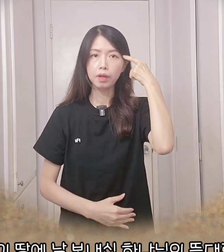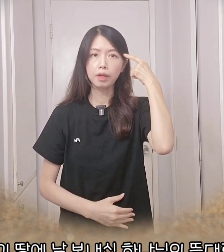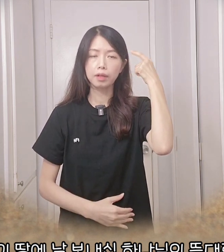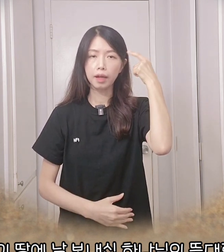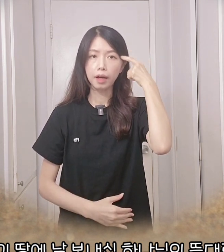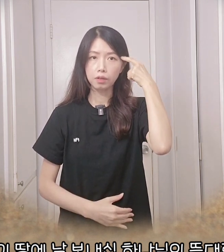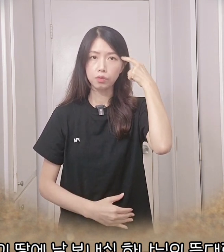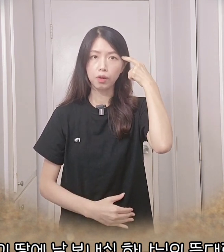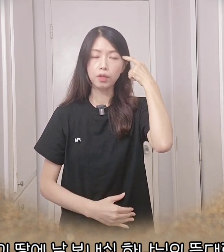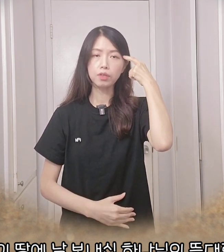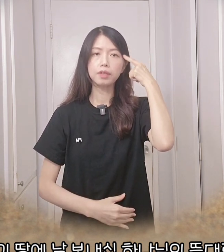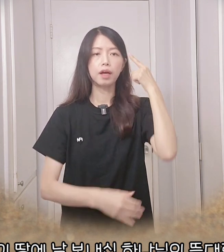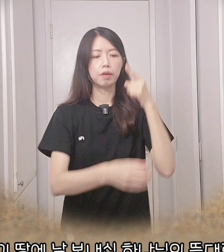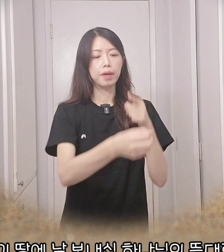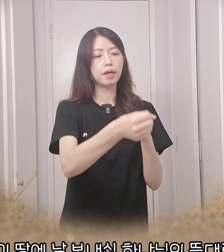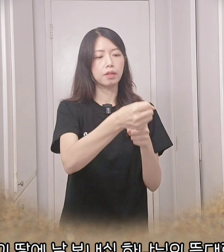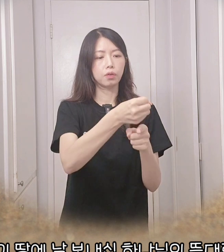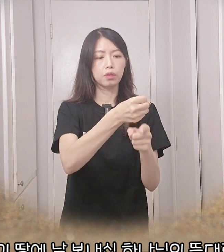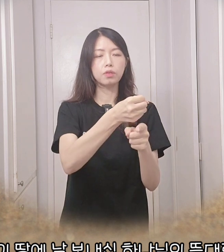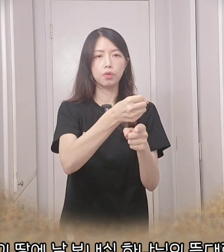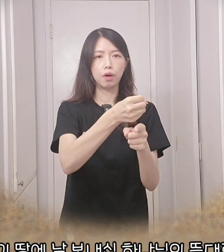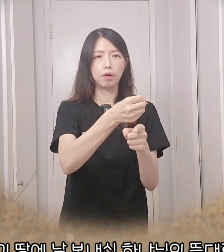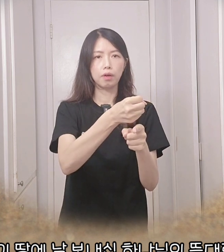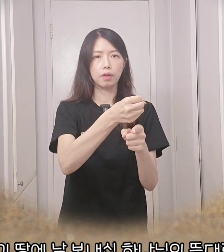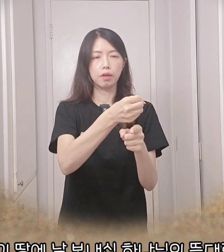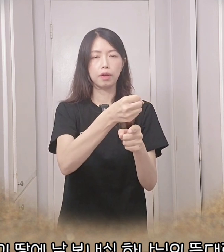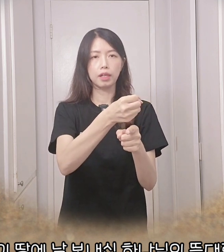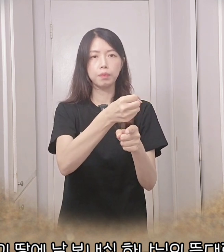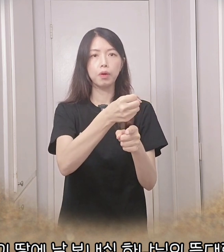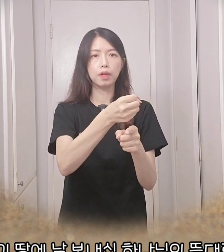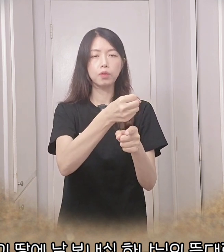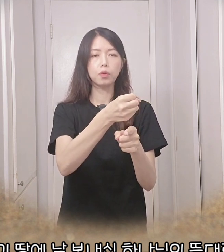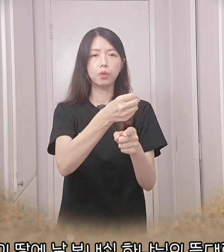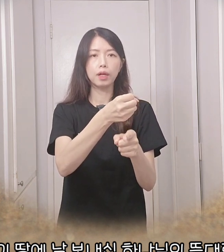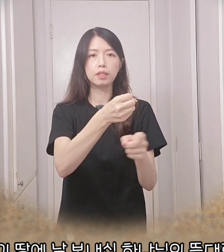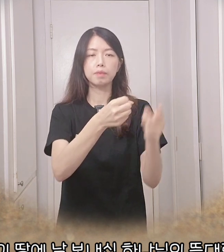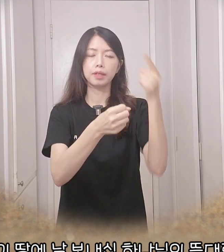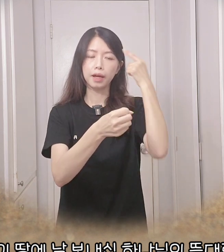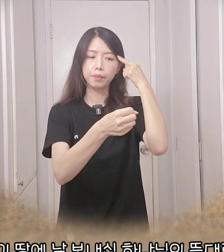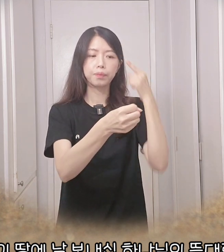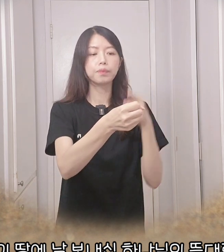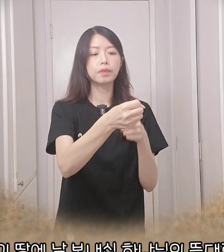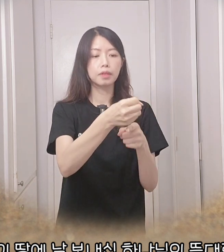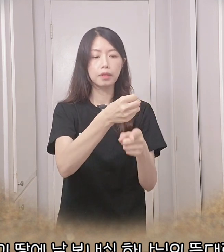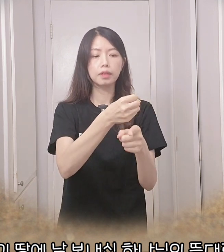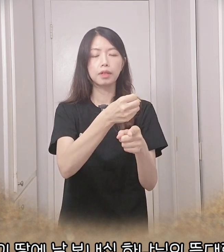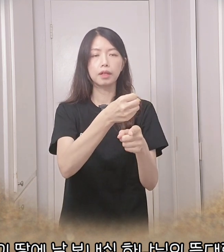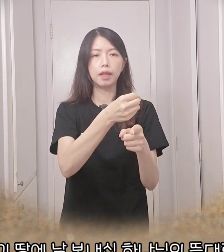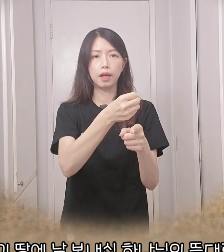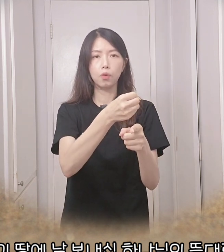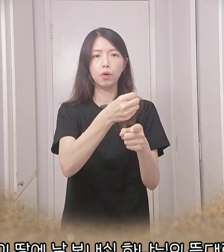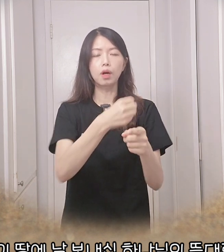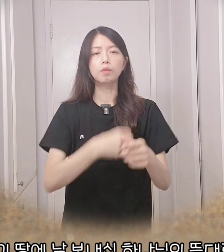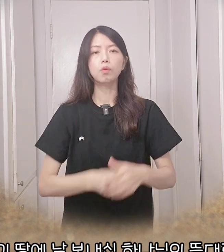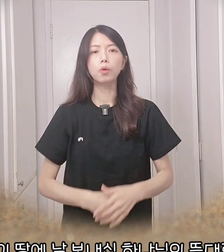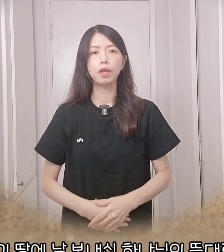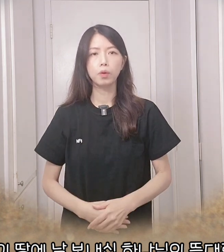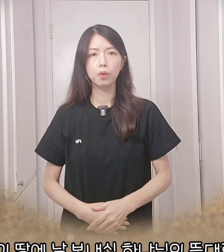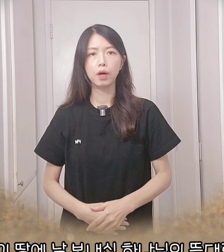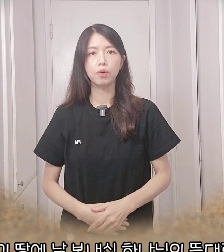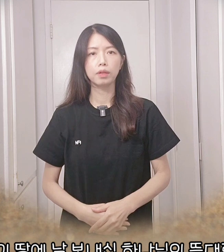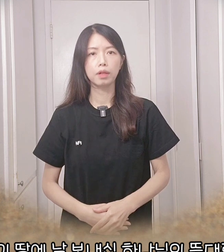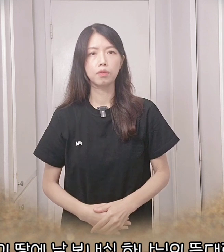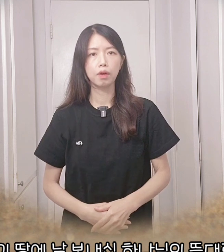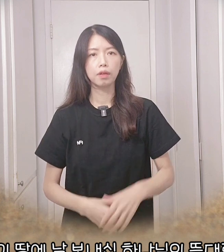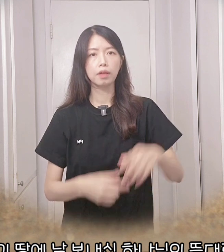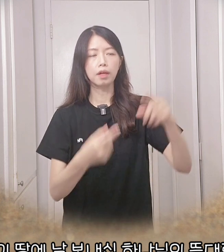한번 생각수어 해주신 다음에 그리고 뜻수어 여기까지 표현을 해주도록 하겠습니다. 뜻대로,